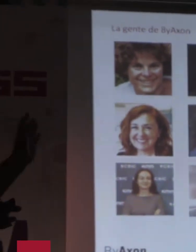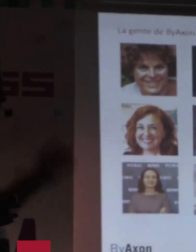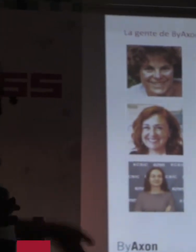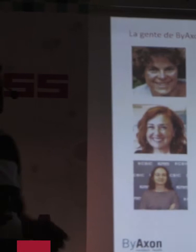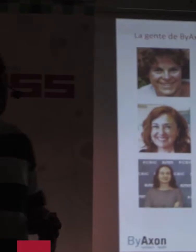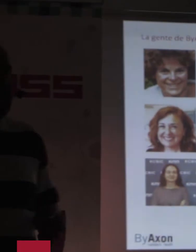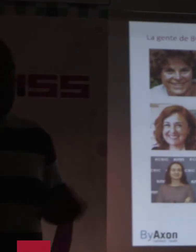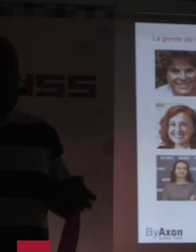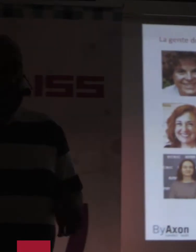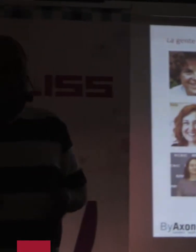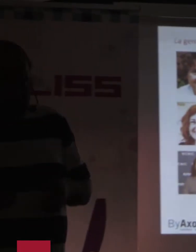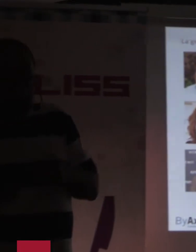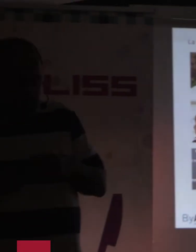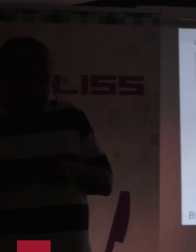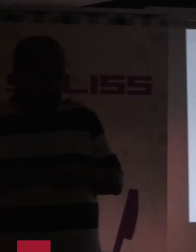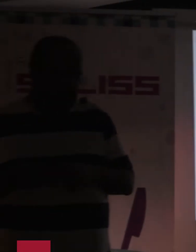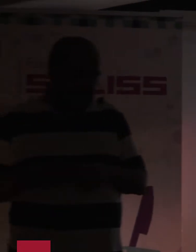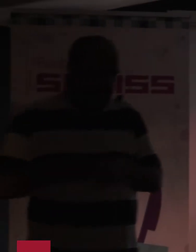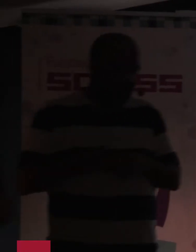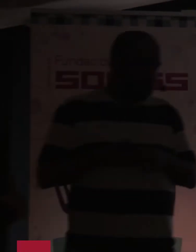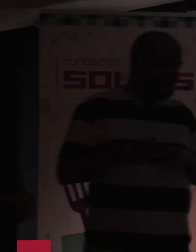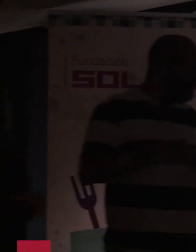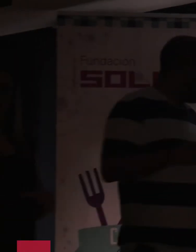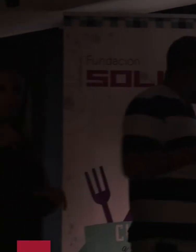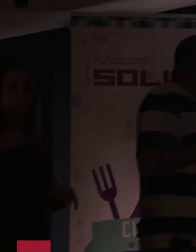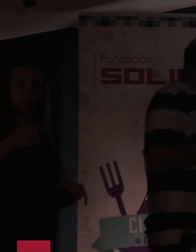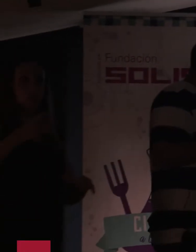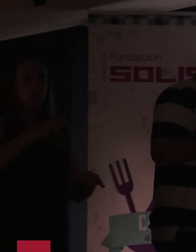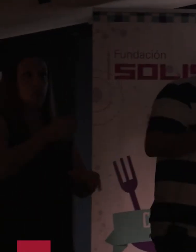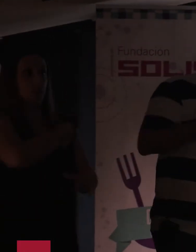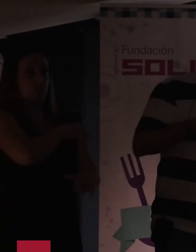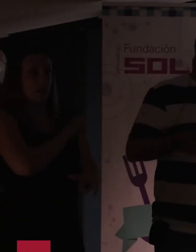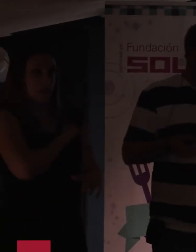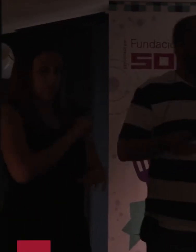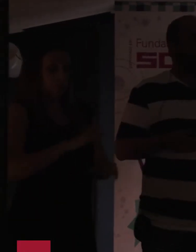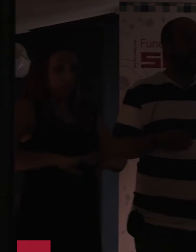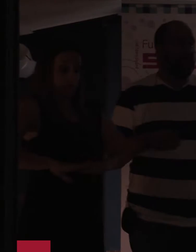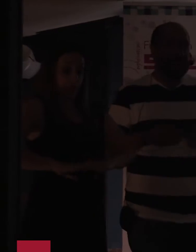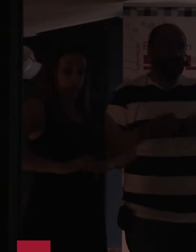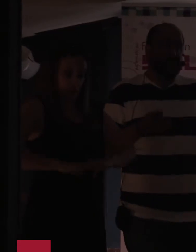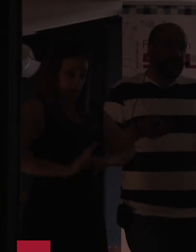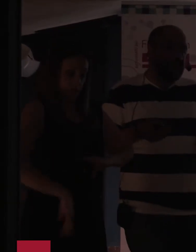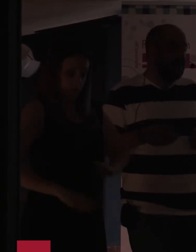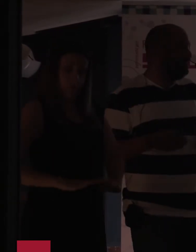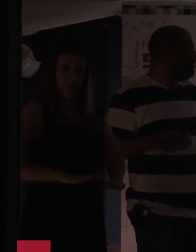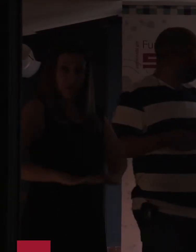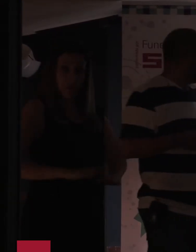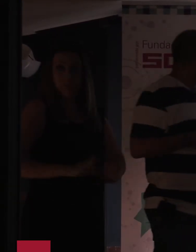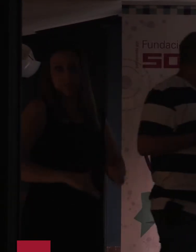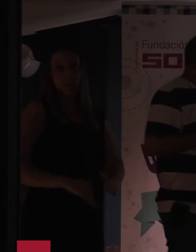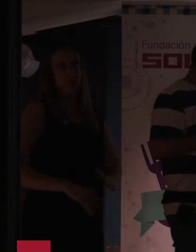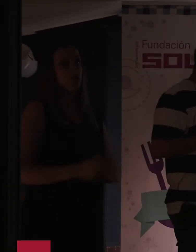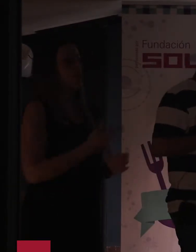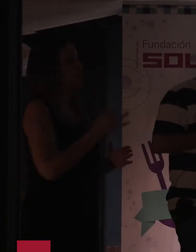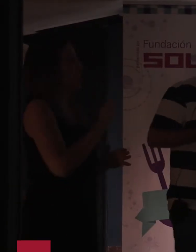de parapléjicos, el Idolado es médico aquí en el Hospital de Parapléjicos de Toledo, Conchi Serrano es bióloga del CSIC, es experta en